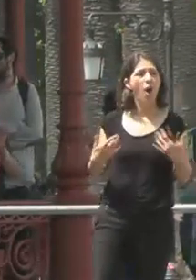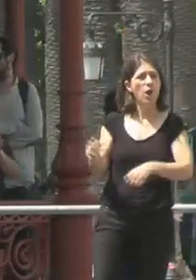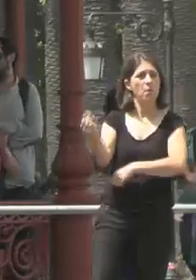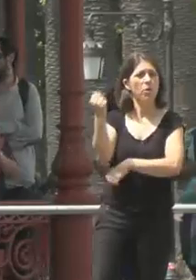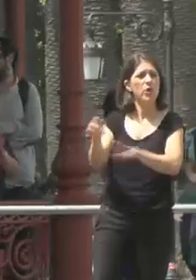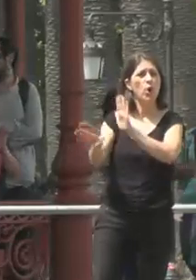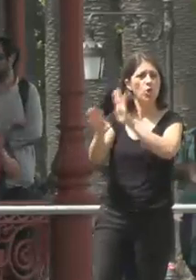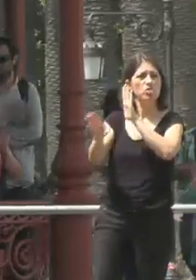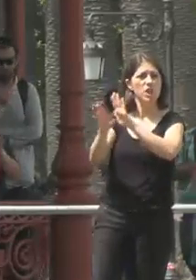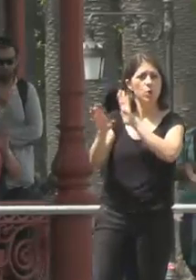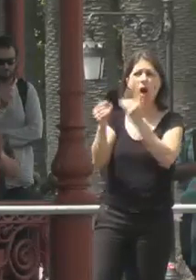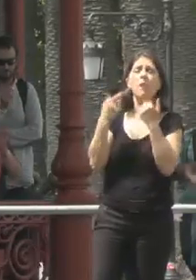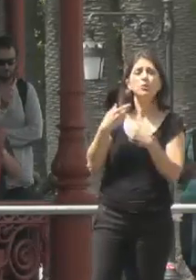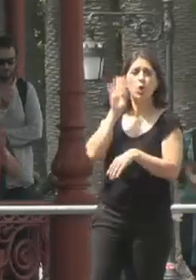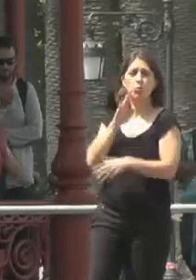corrupción.